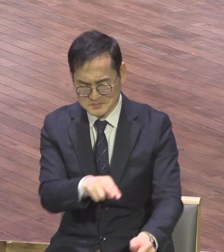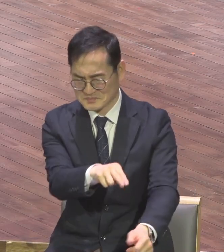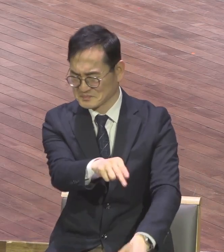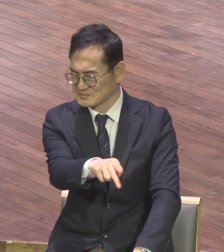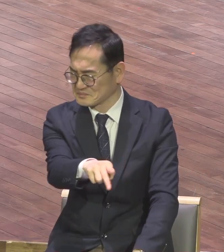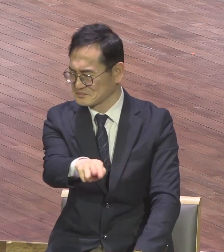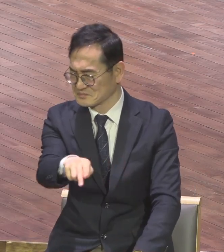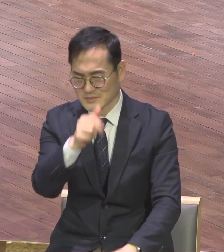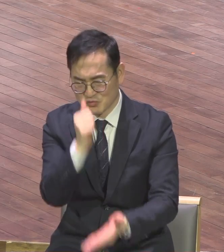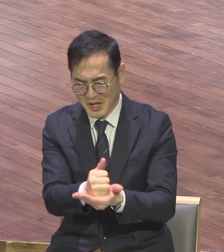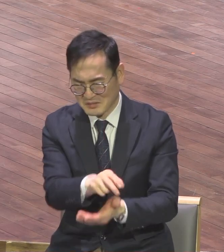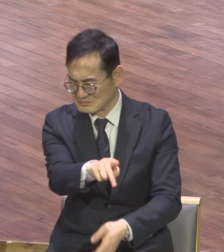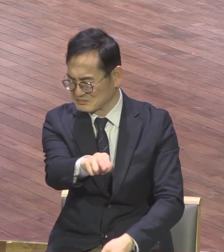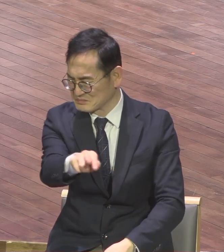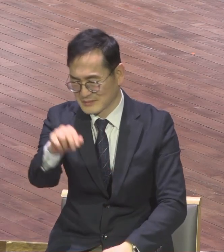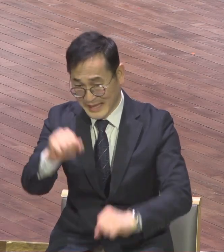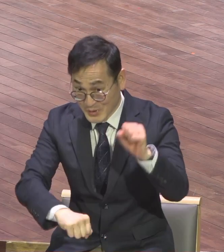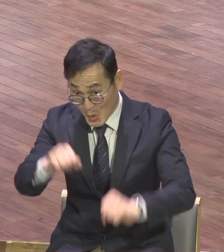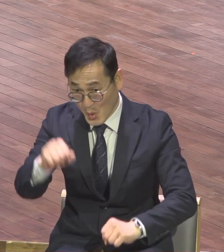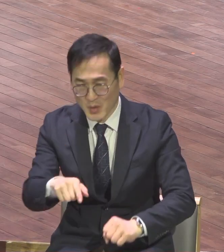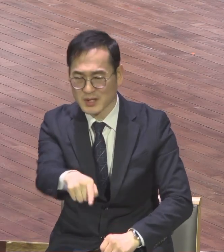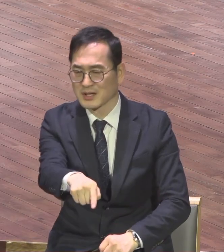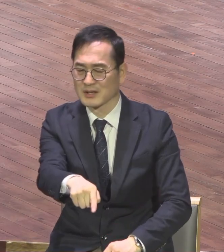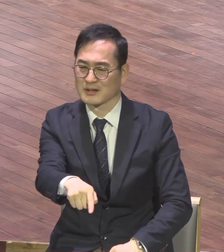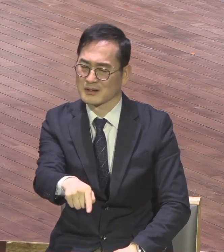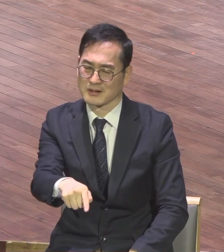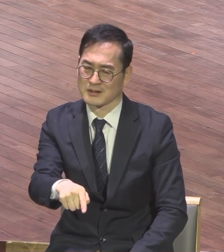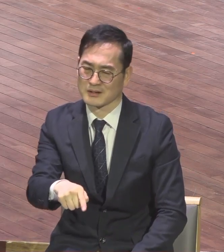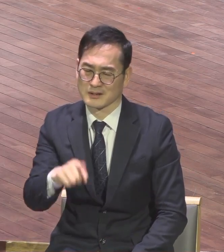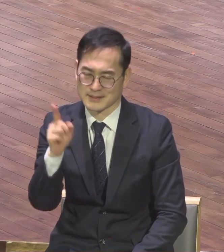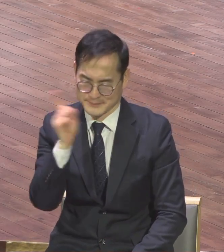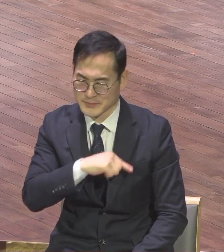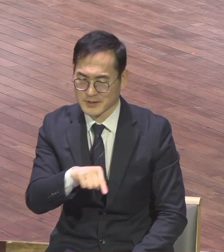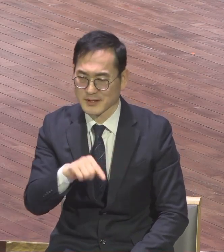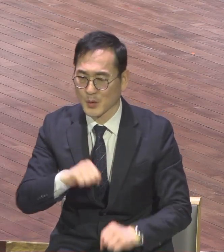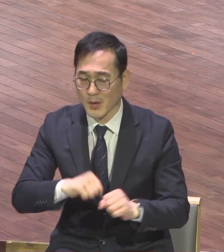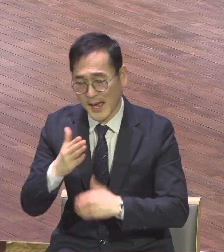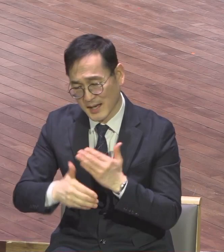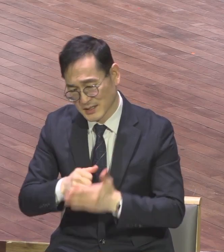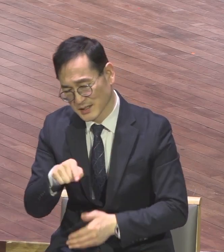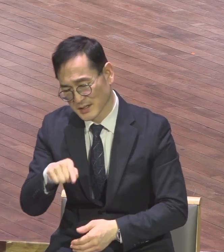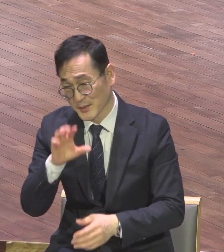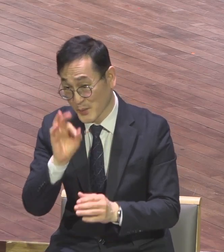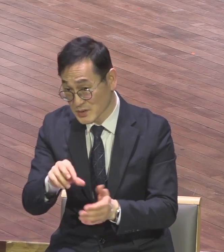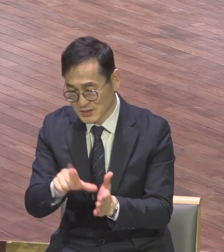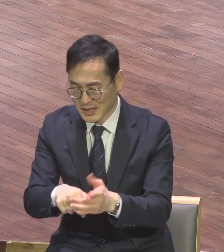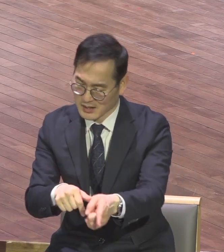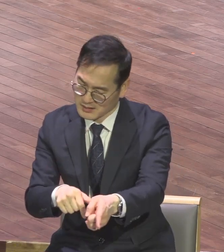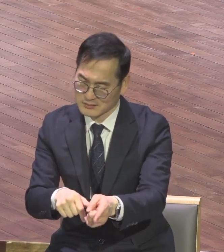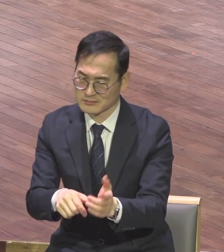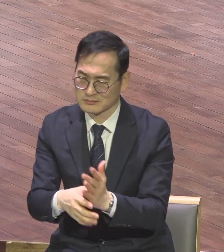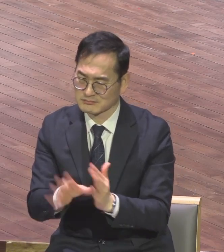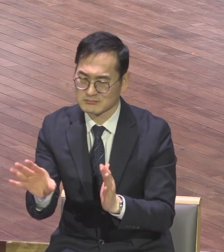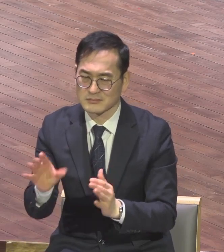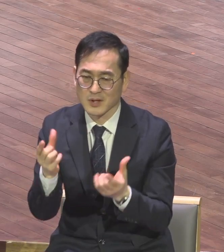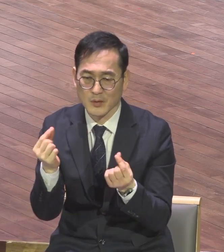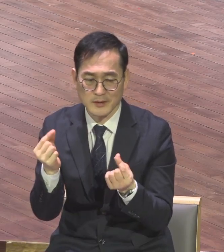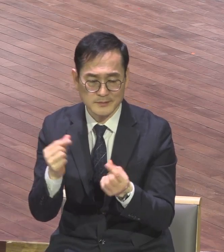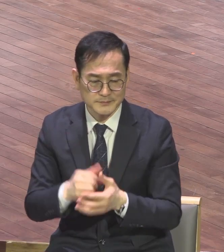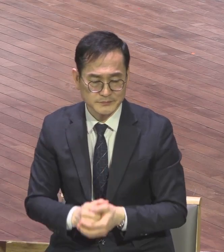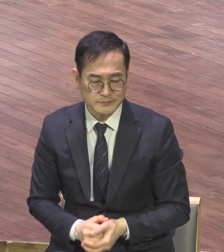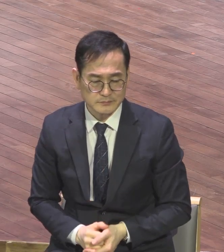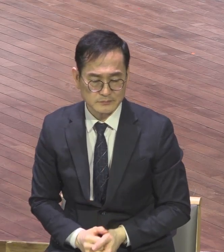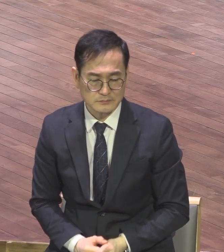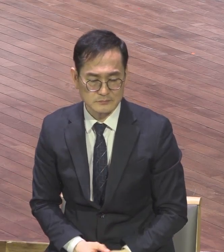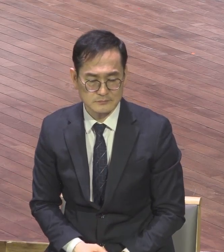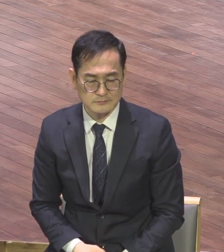주장하며 사는 것이 방종이에요. 만약 삶의 정직함과 성실함이 복음이라면 하나님은 들키지 않고 걸리지 않는